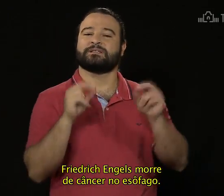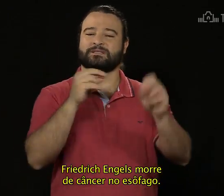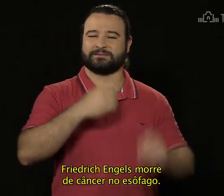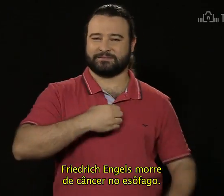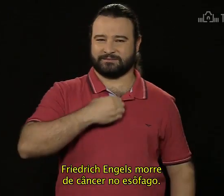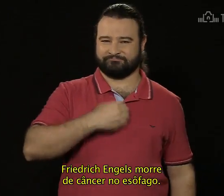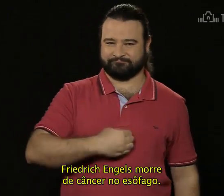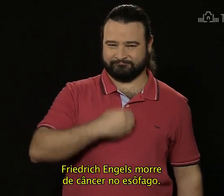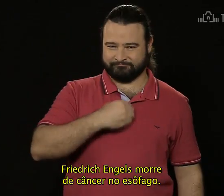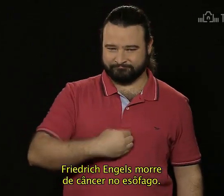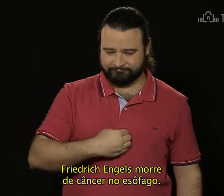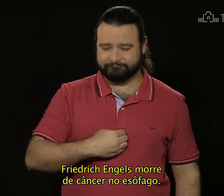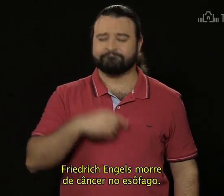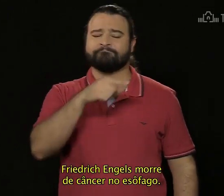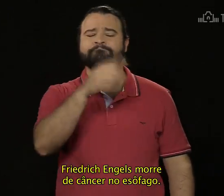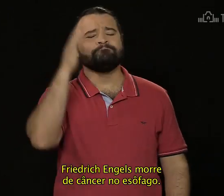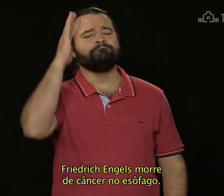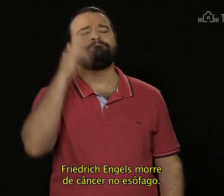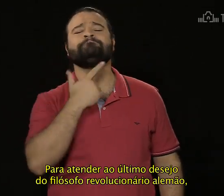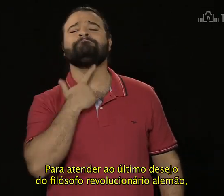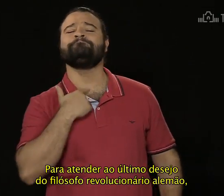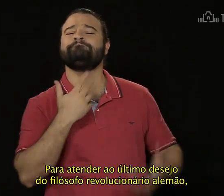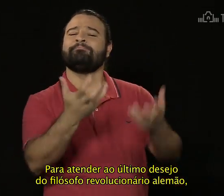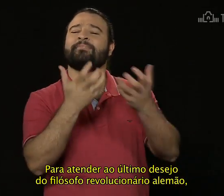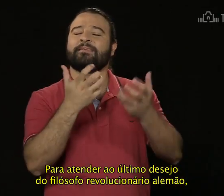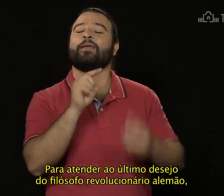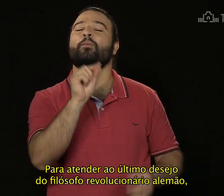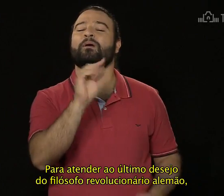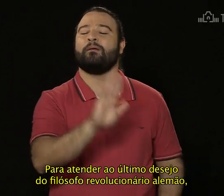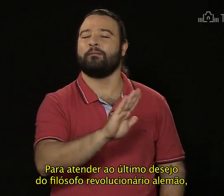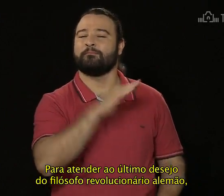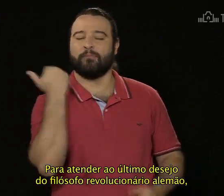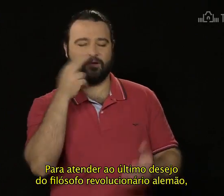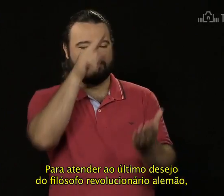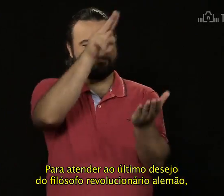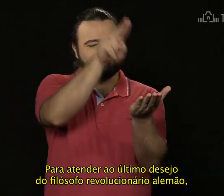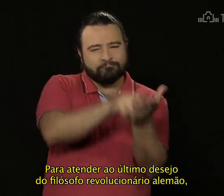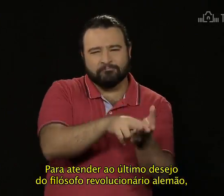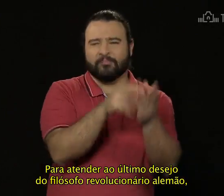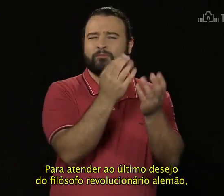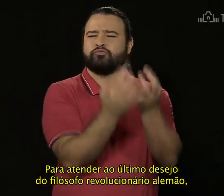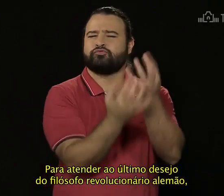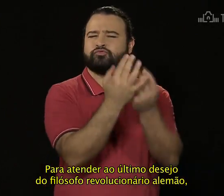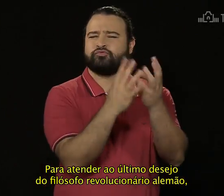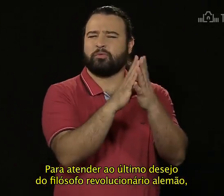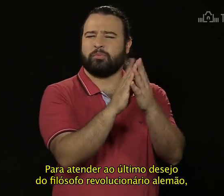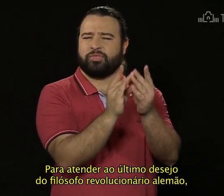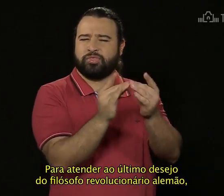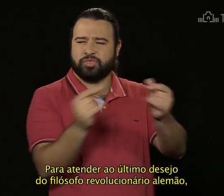câncer no esôfago Para atender ao último desejo do filósofo revolucionário alemão